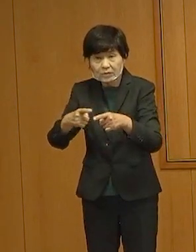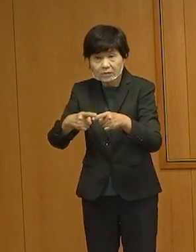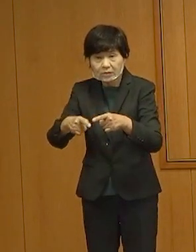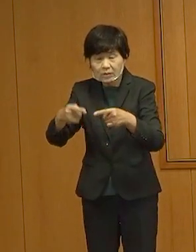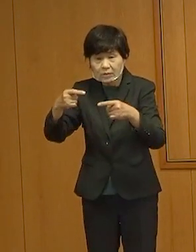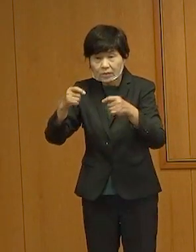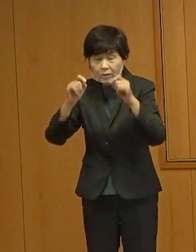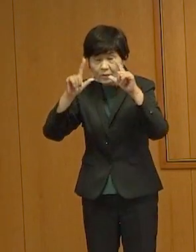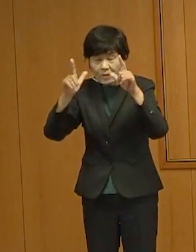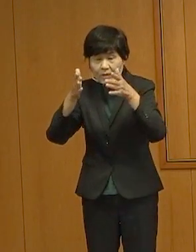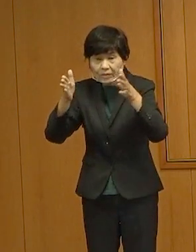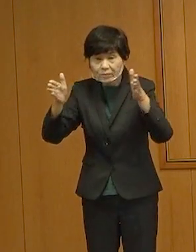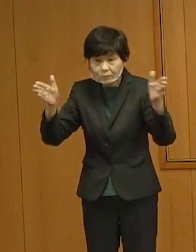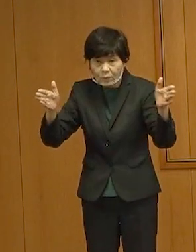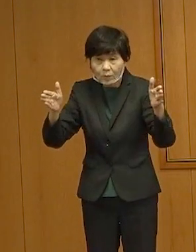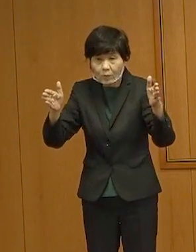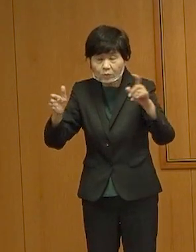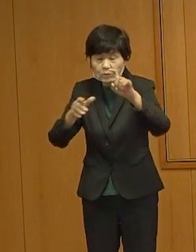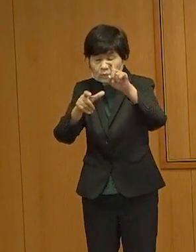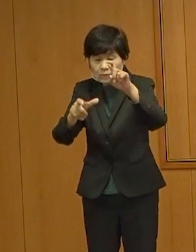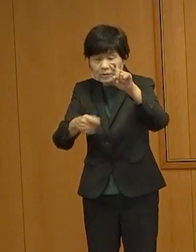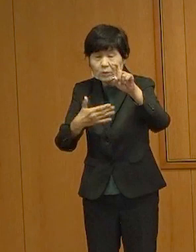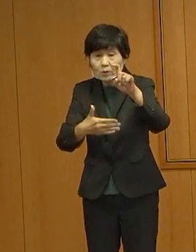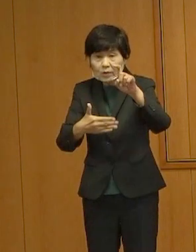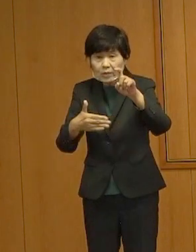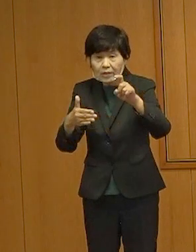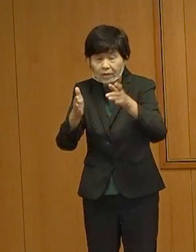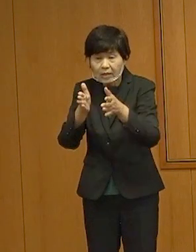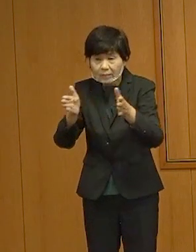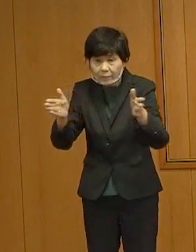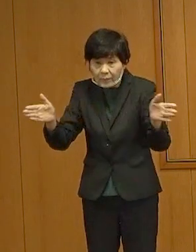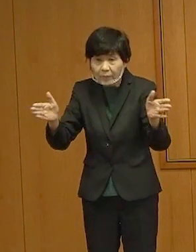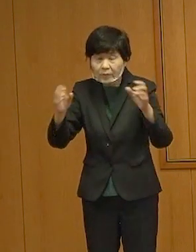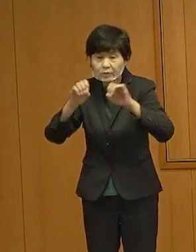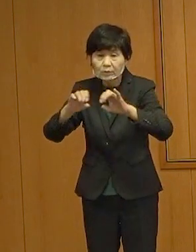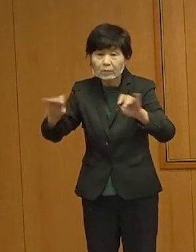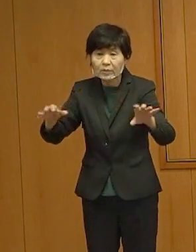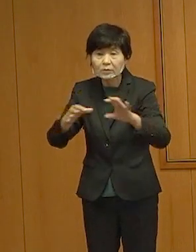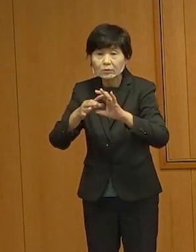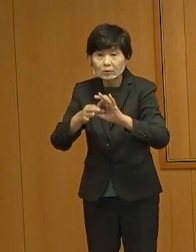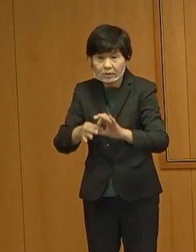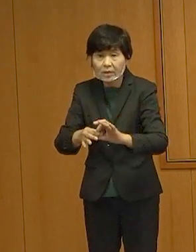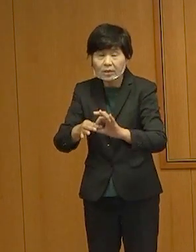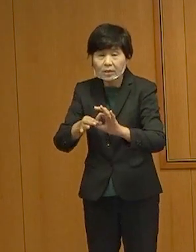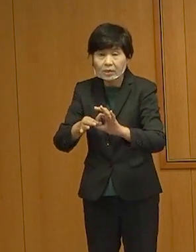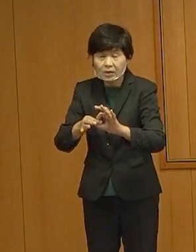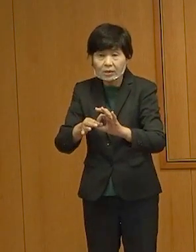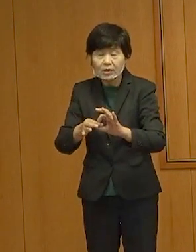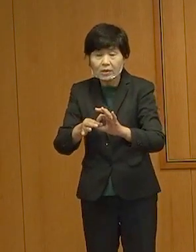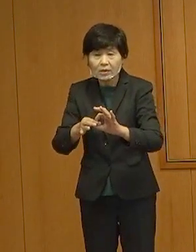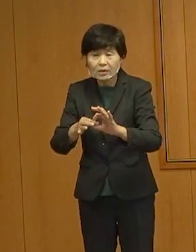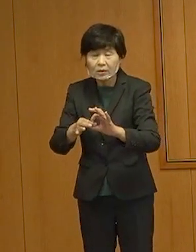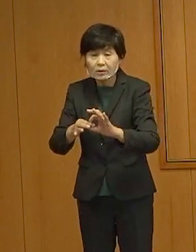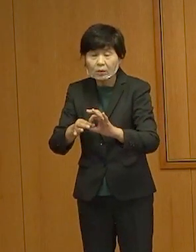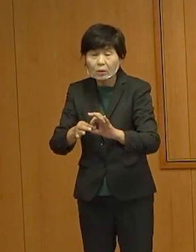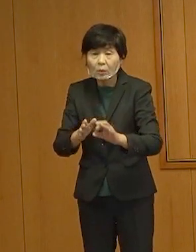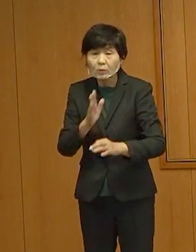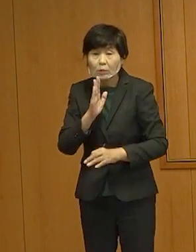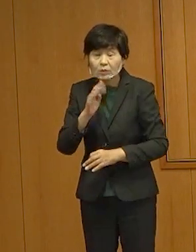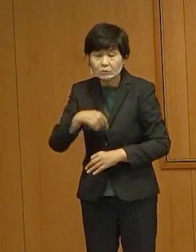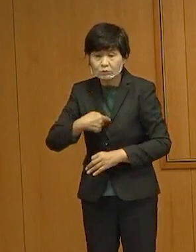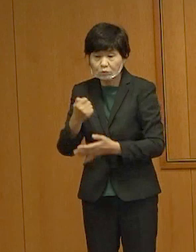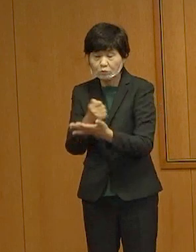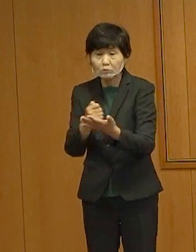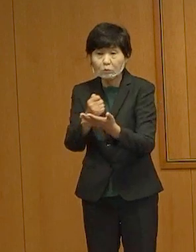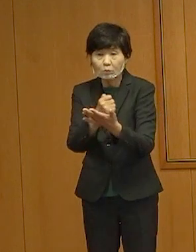日からやりますので、そういう部分について拡充すれば、極力も 本当に自分の都合